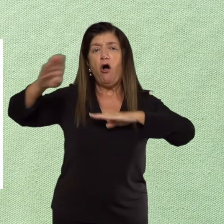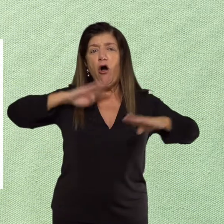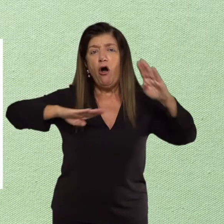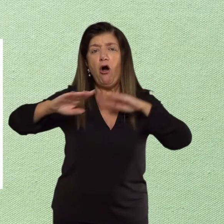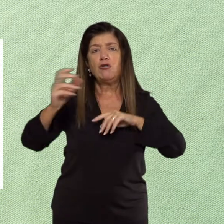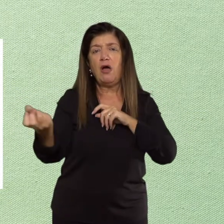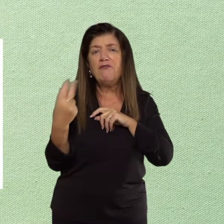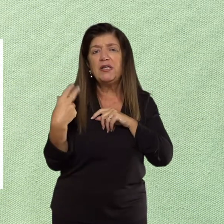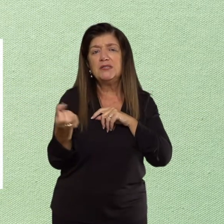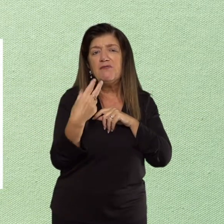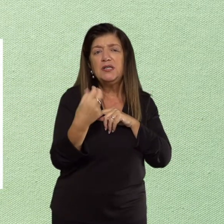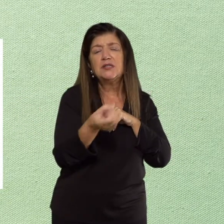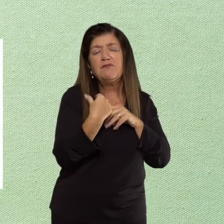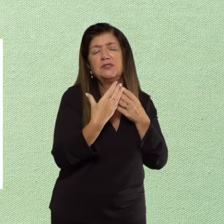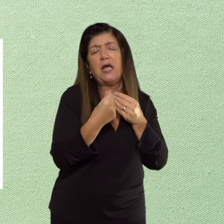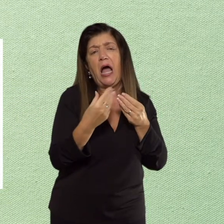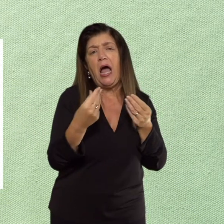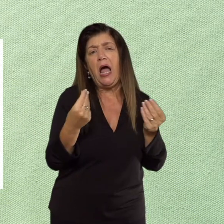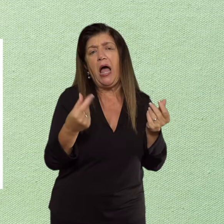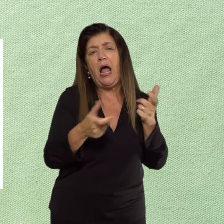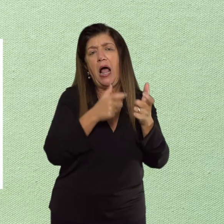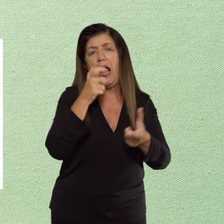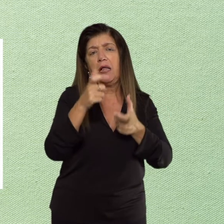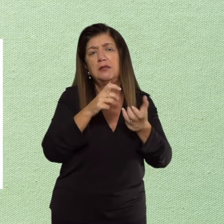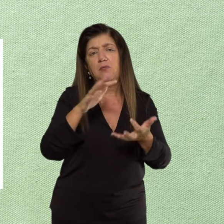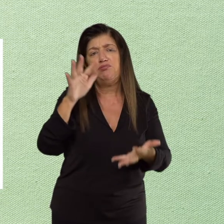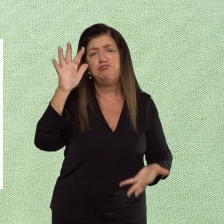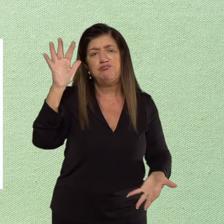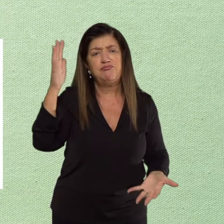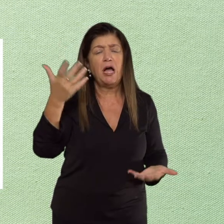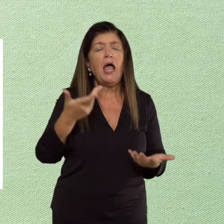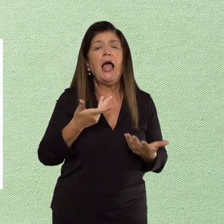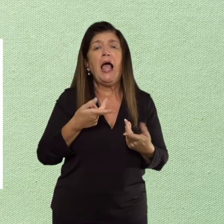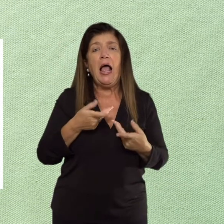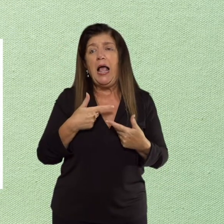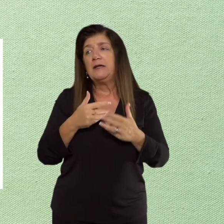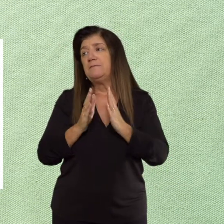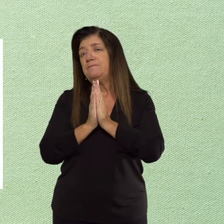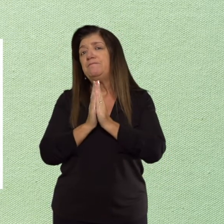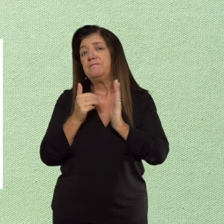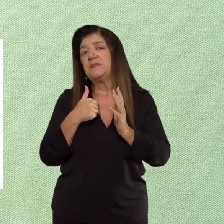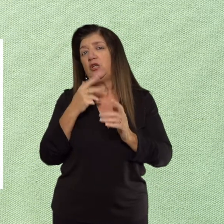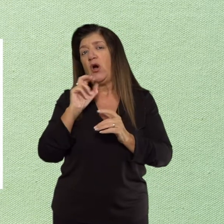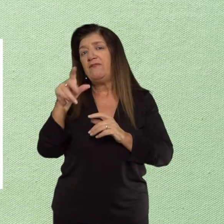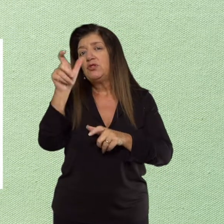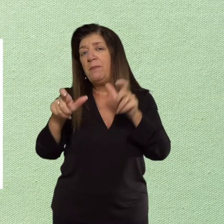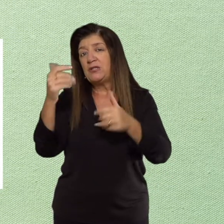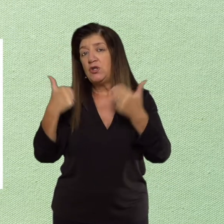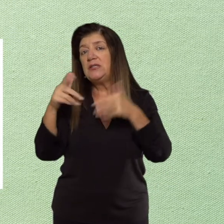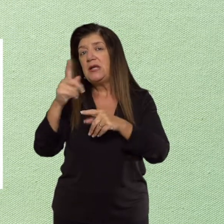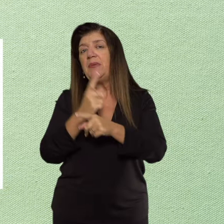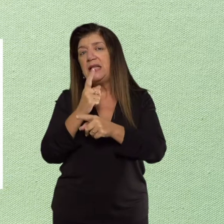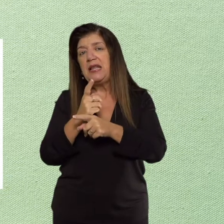tutto quanto. Consiglio comunque alle persone con disabilità di chiamare il pronto intervento della